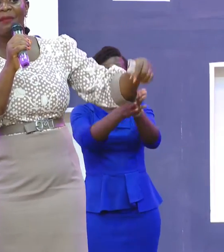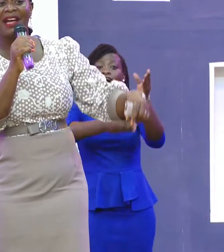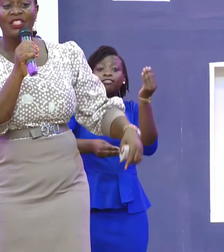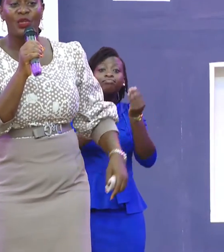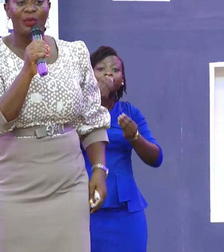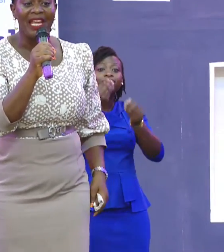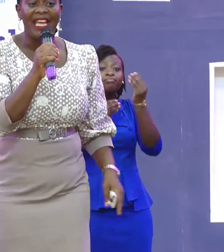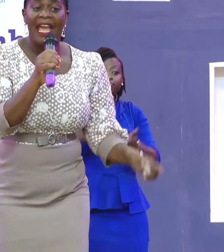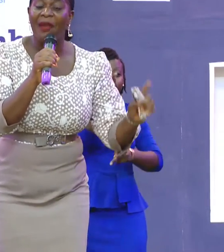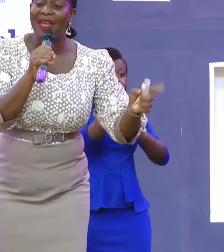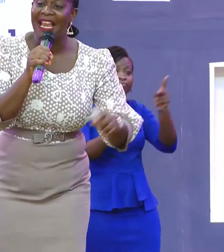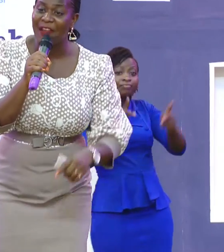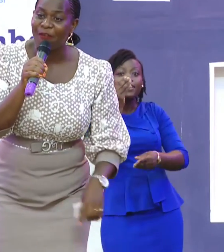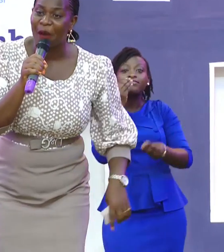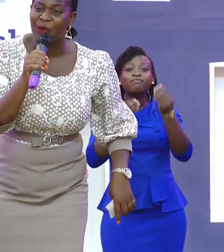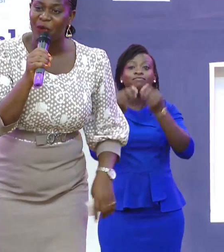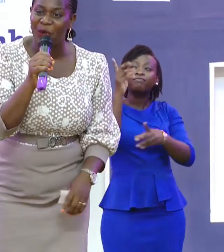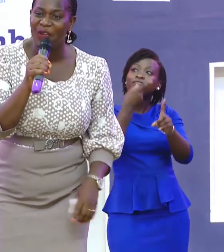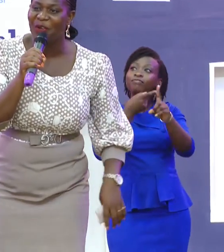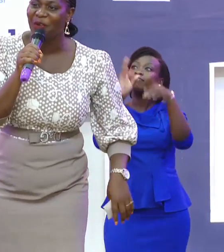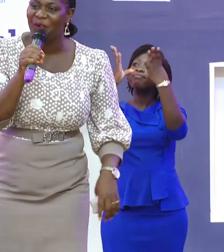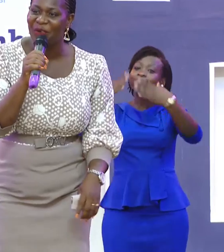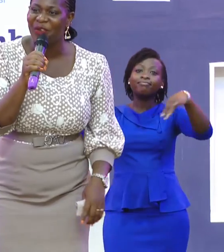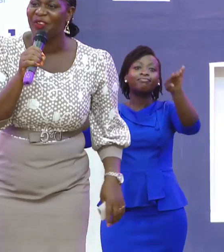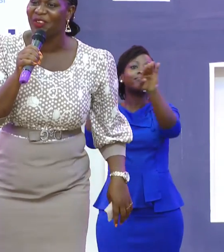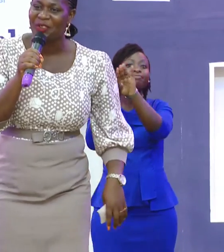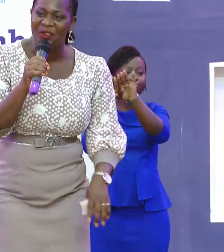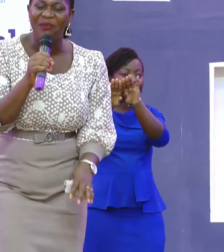Nalisa bantube emelefa mugulu